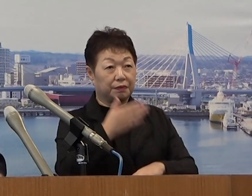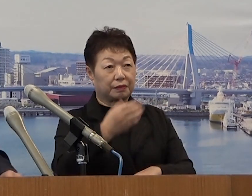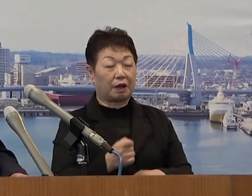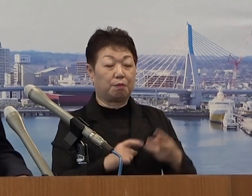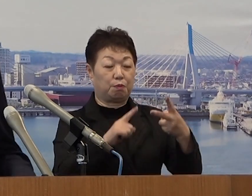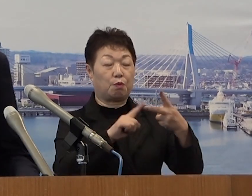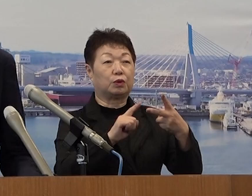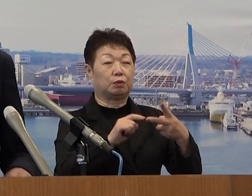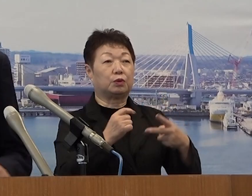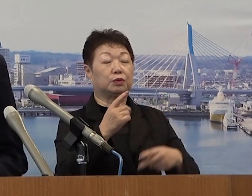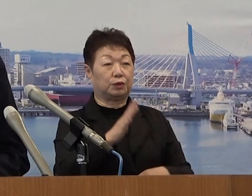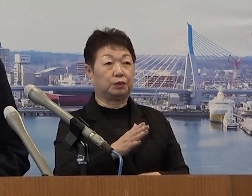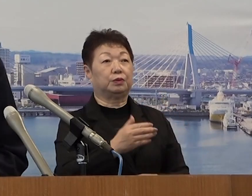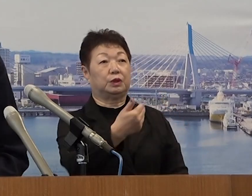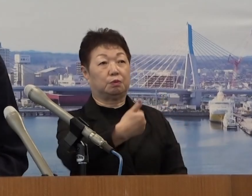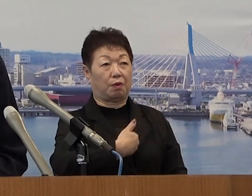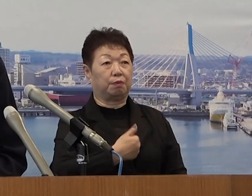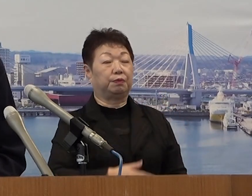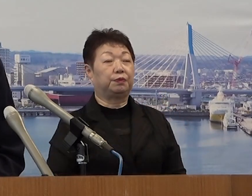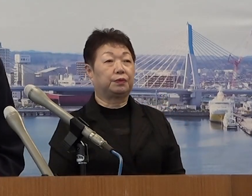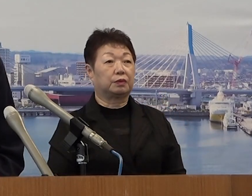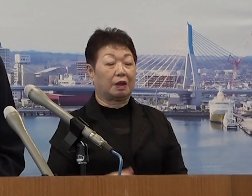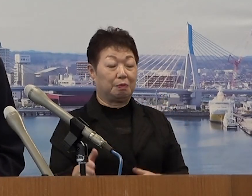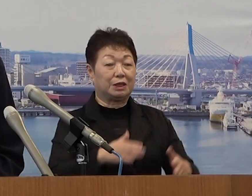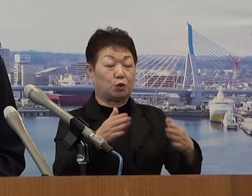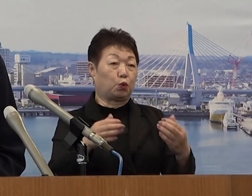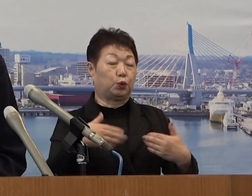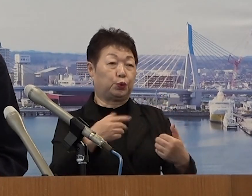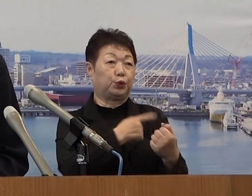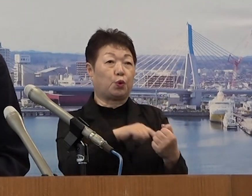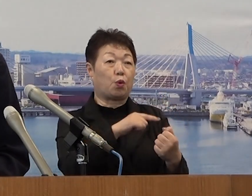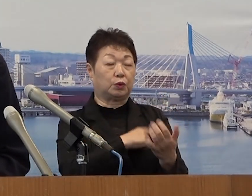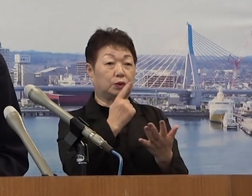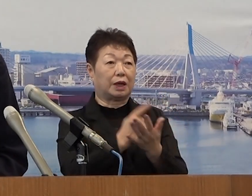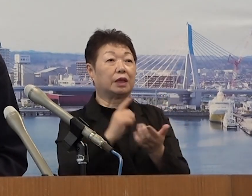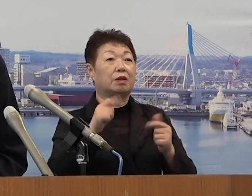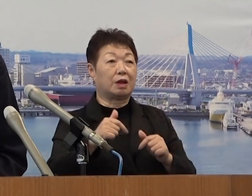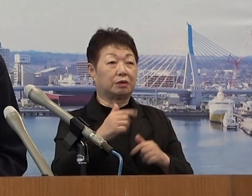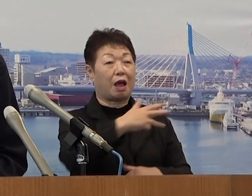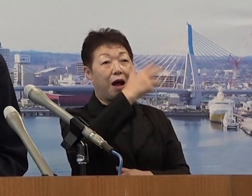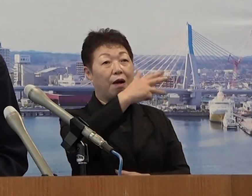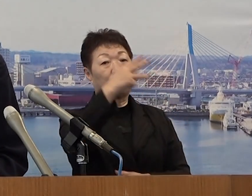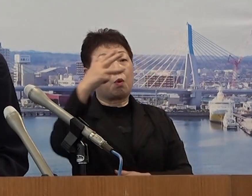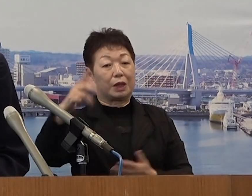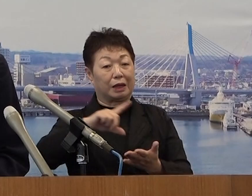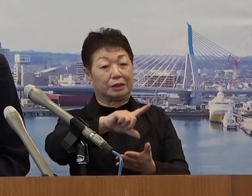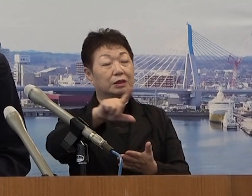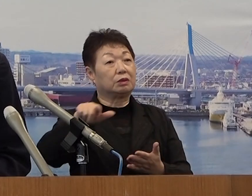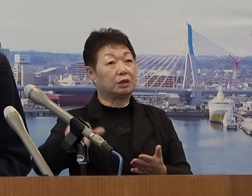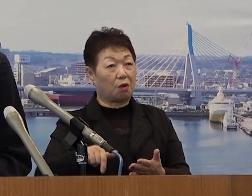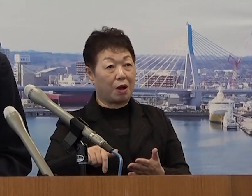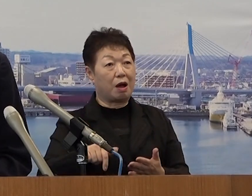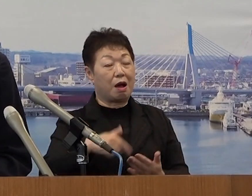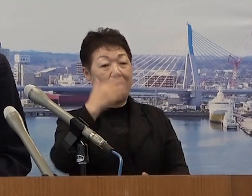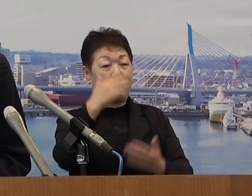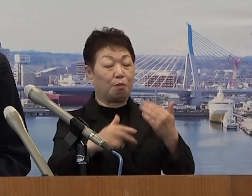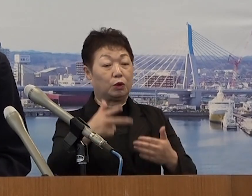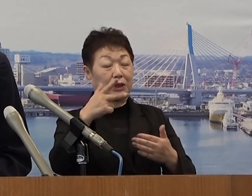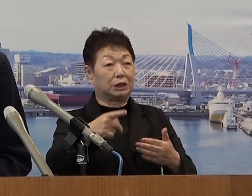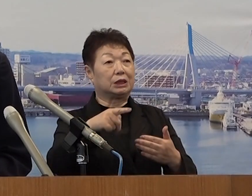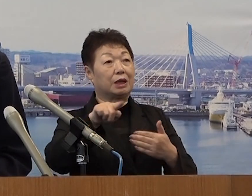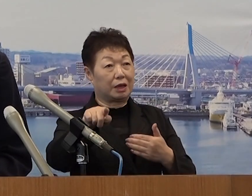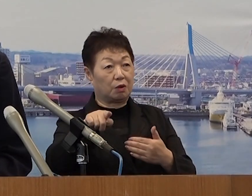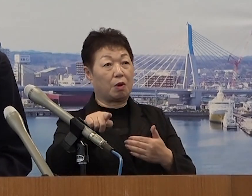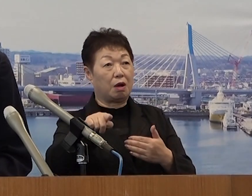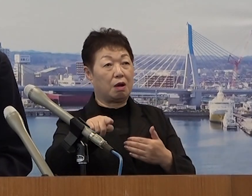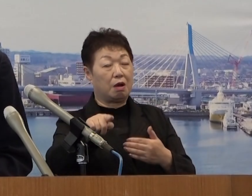。あともう一点あるんですけれども、はいはい、まあ、今回のこの道の空力に限らず、まあ、函館地区では青森市街にはなるんですけれども、まあ、